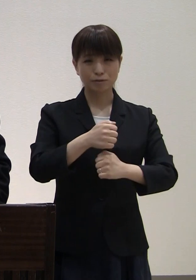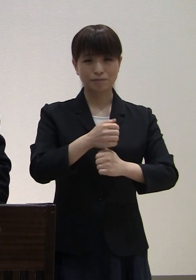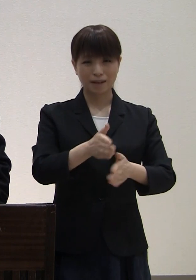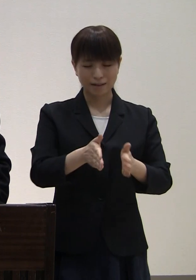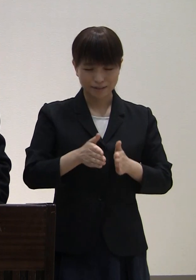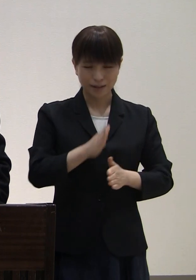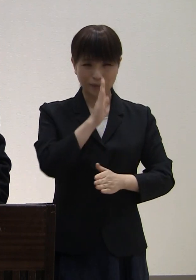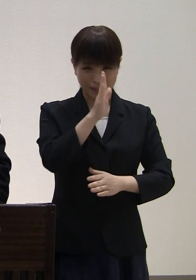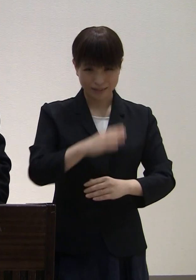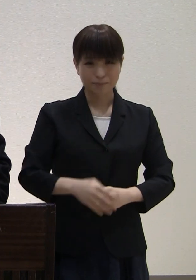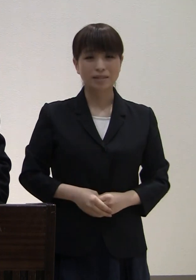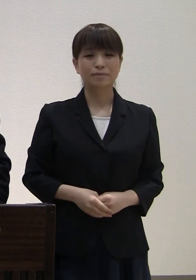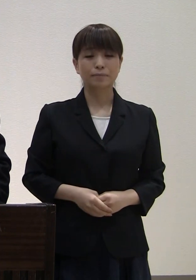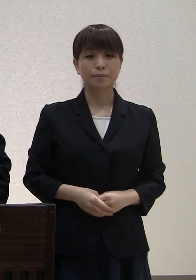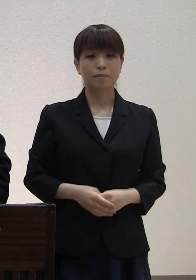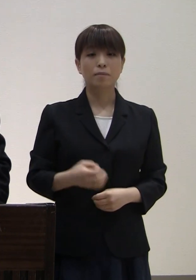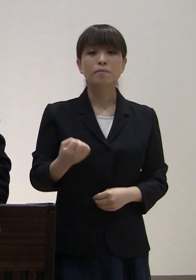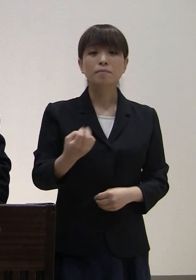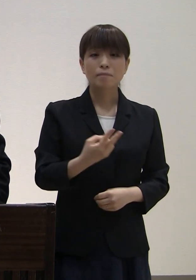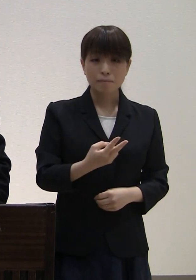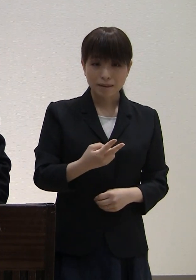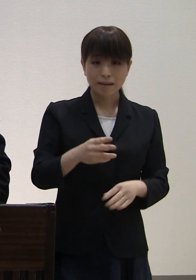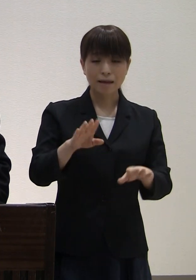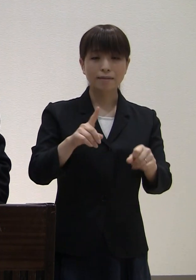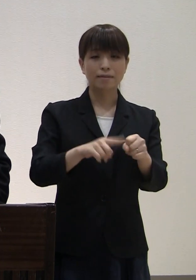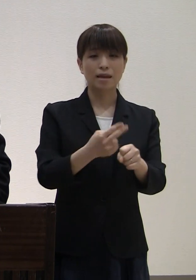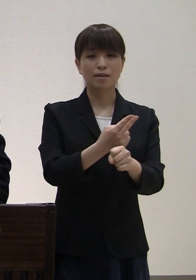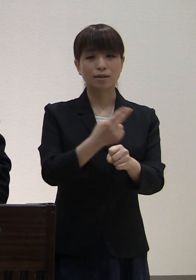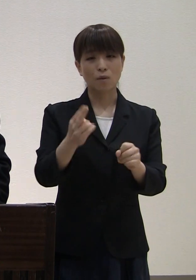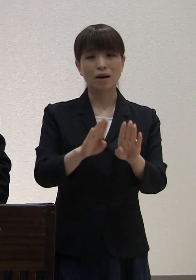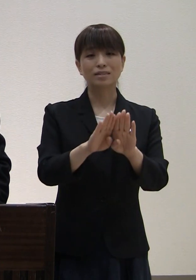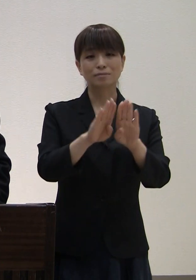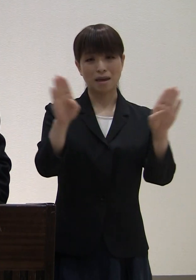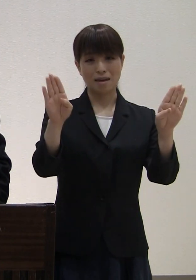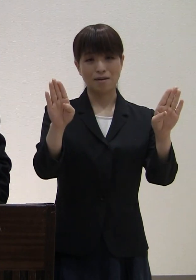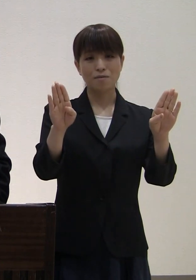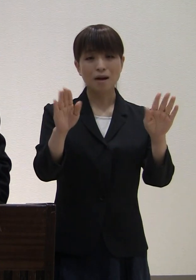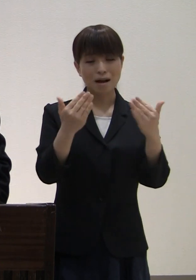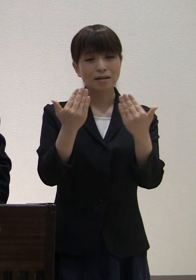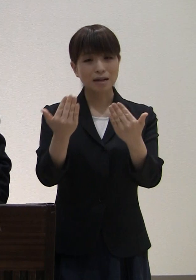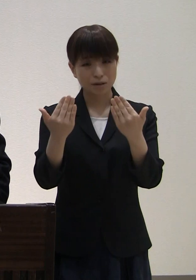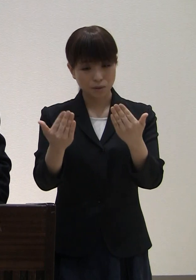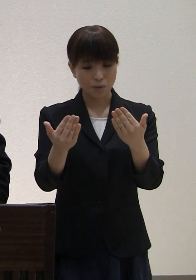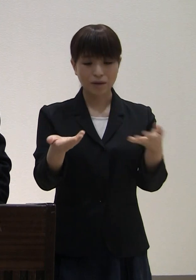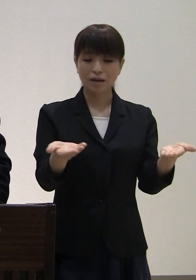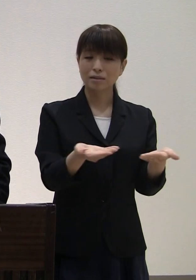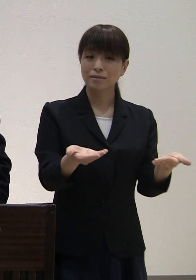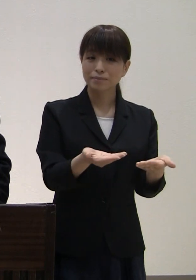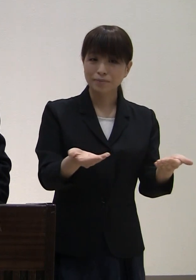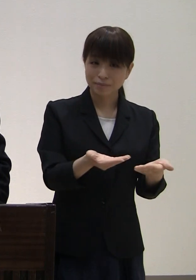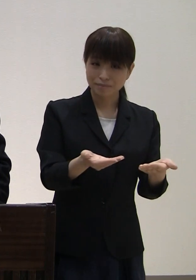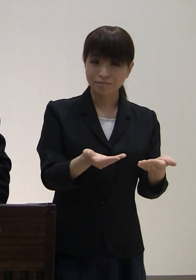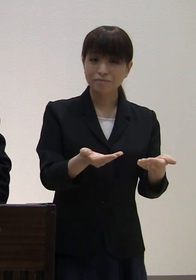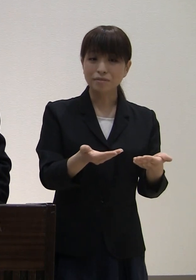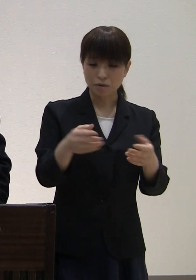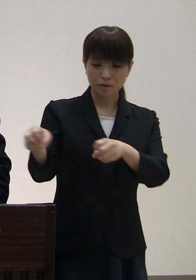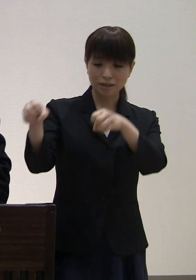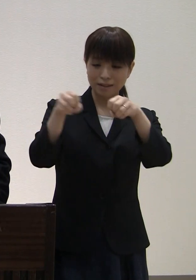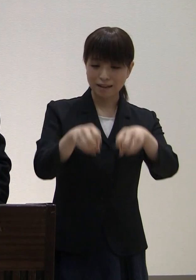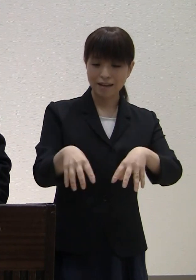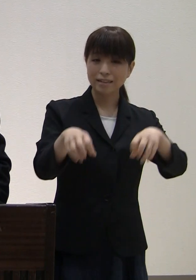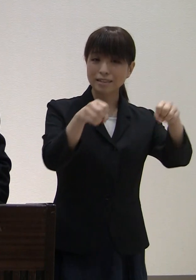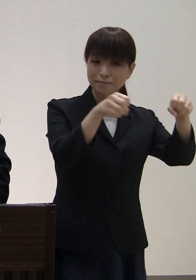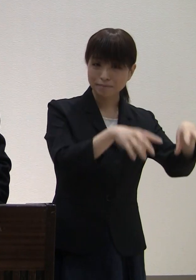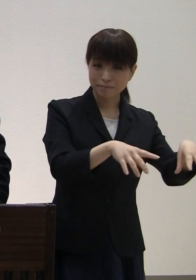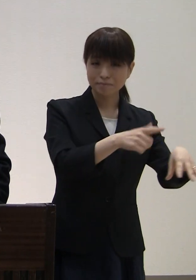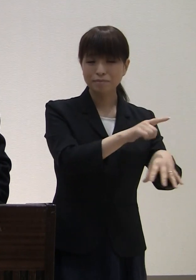。さらに年度初めは進学、就職や転勤など若い